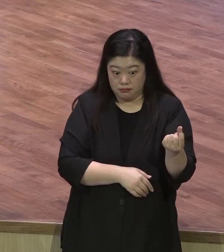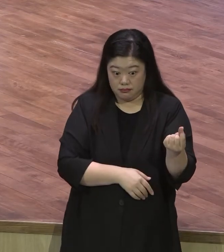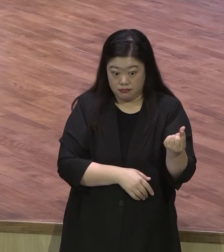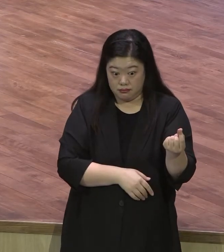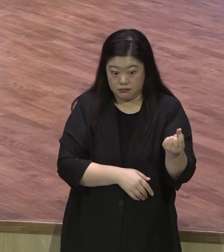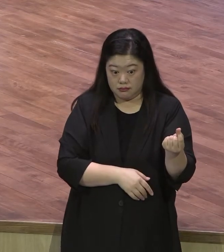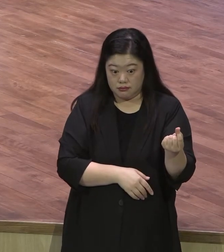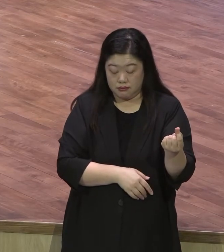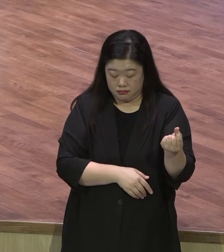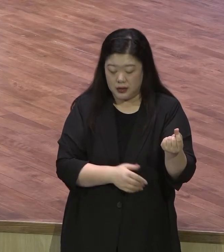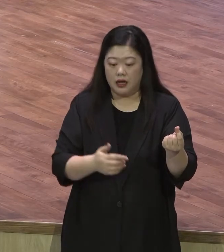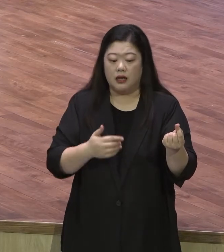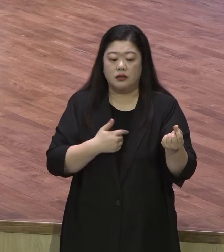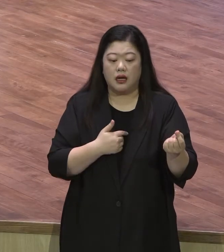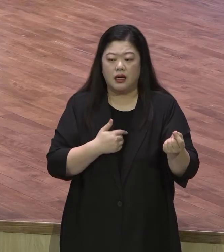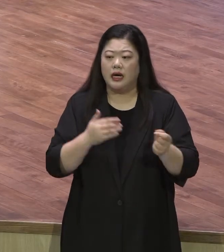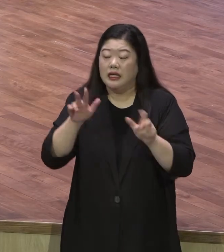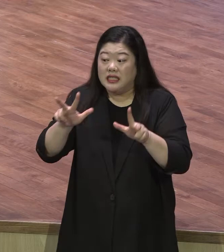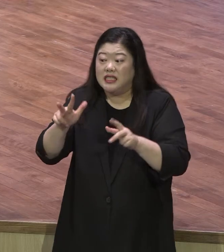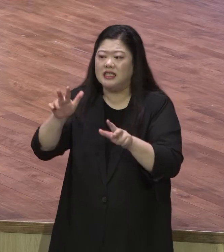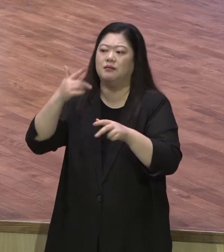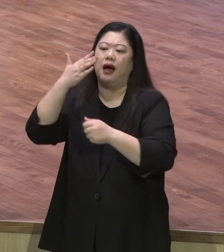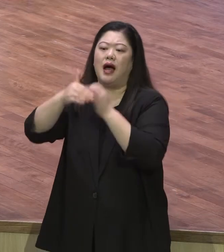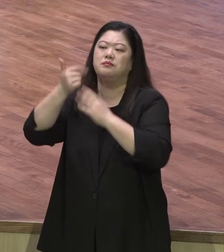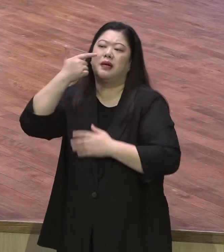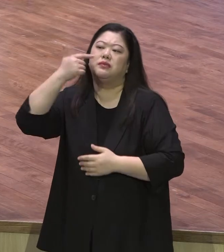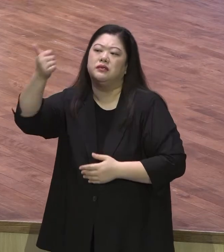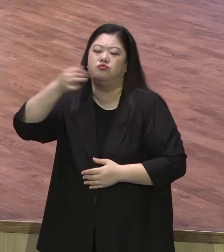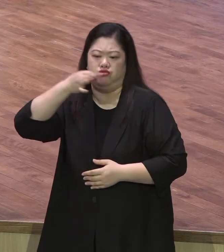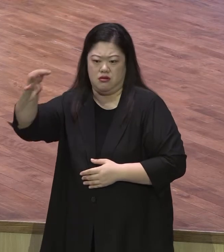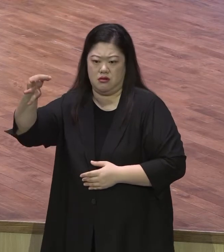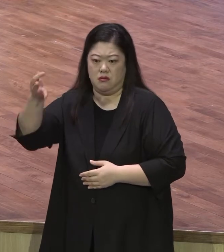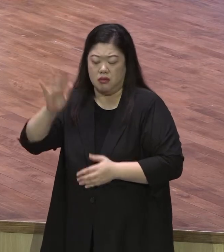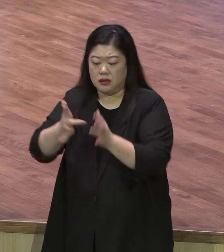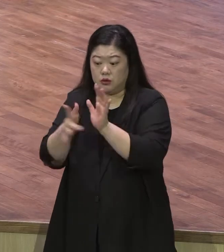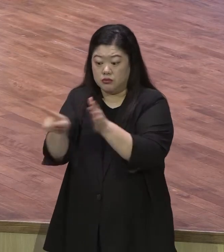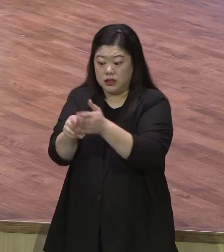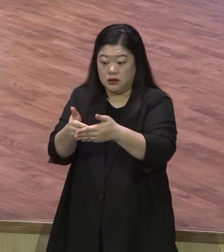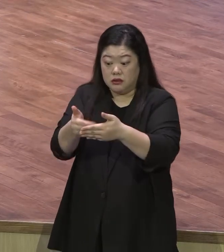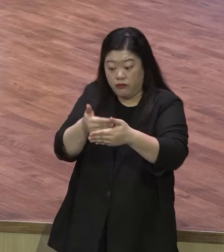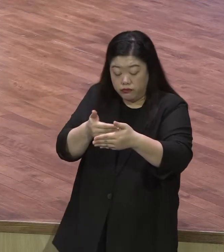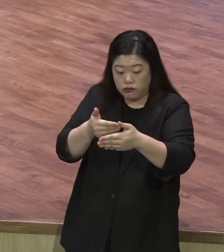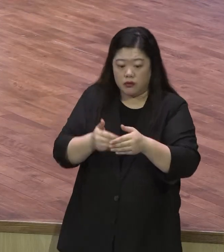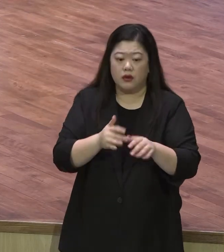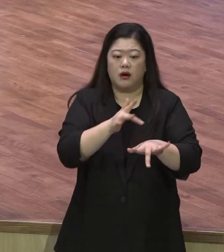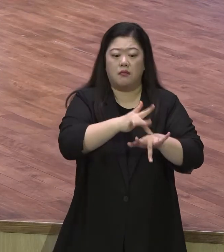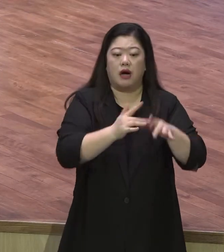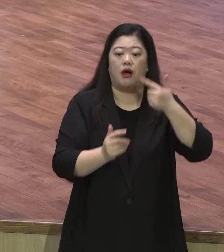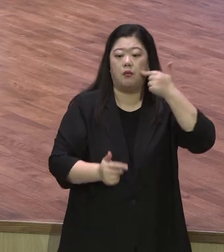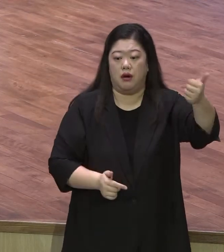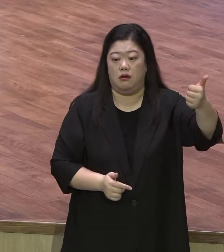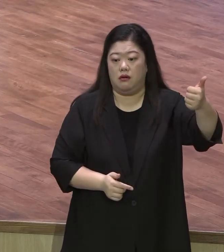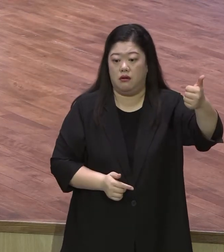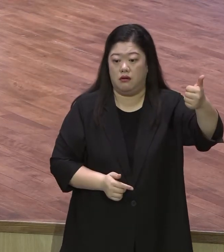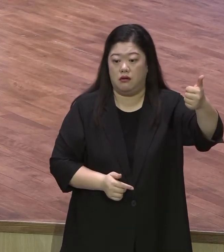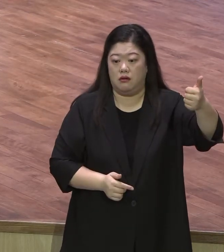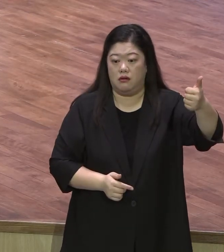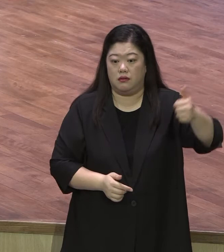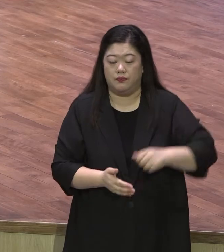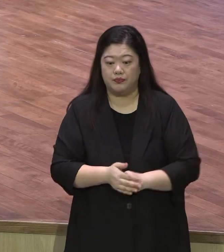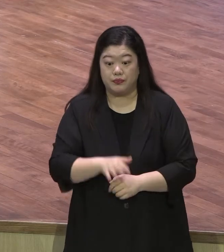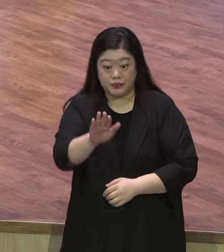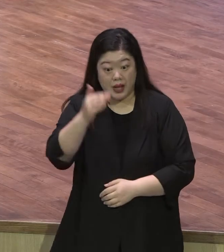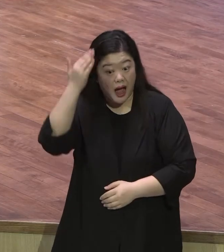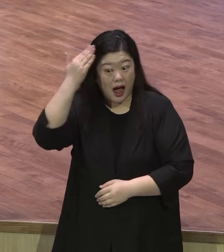아비 마귀 욕심대로 행하는 이라 그랬어요. 마귀 원하는 대로 살아준다니까요. 세상 우리나라